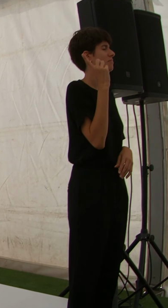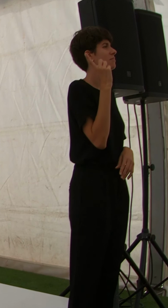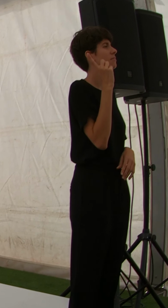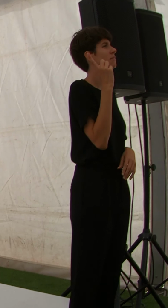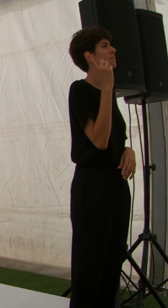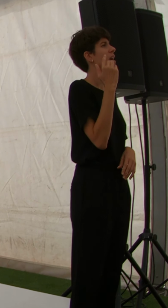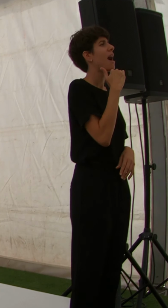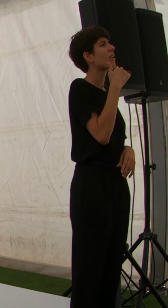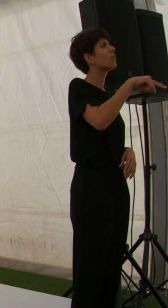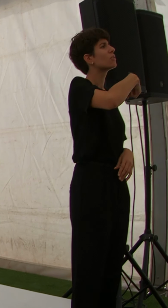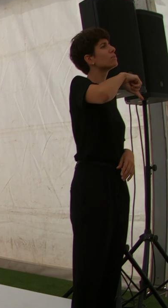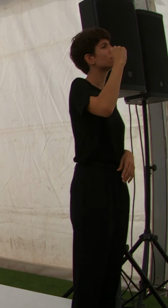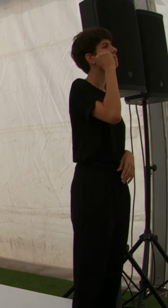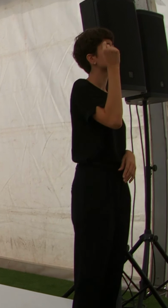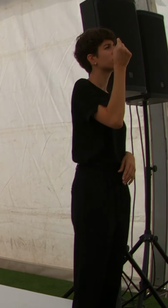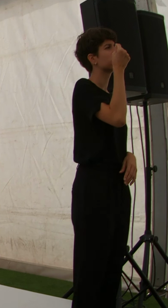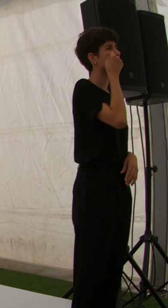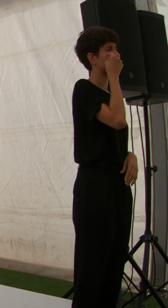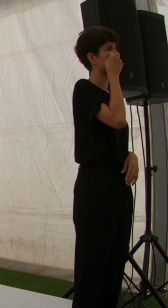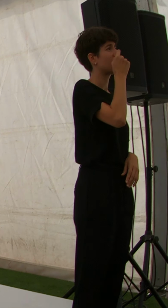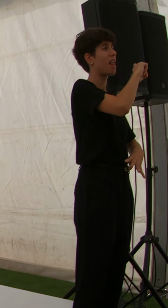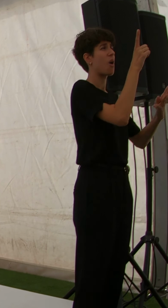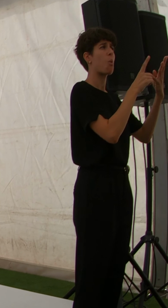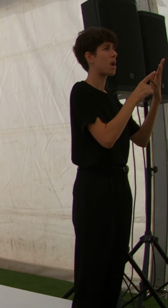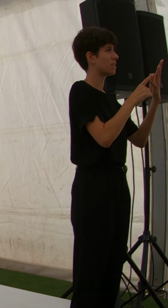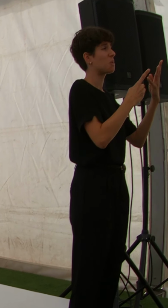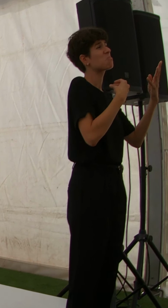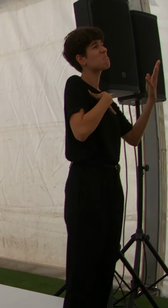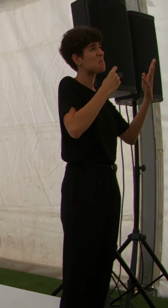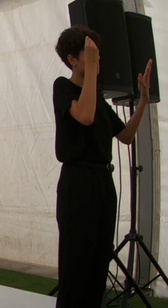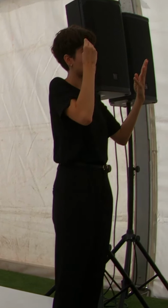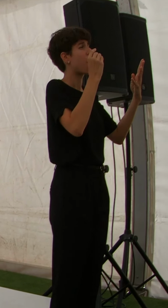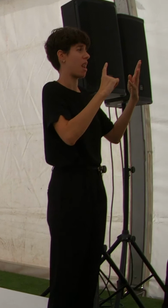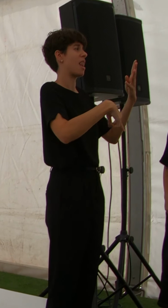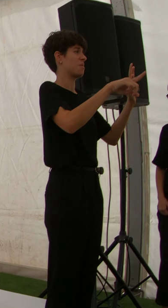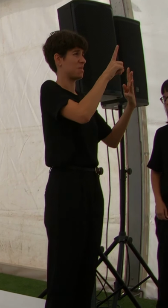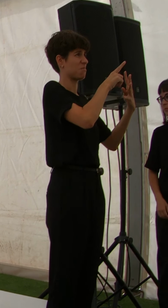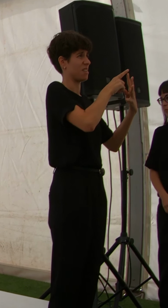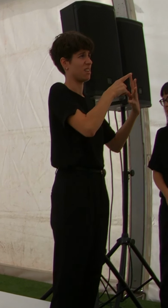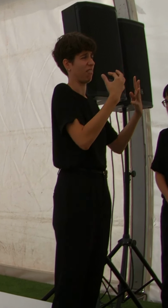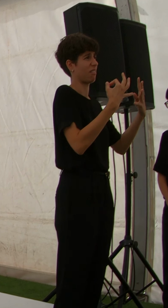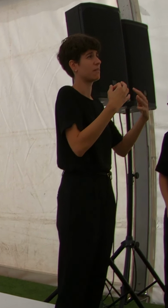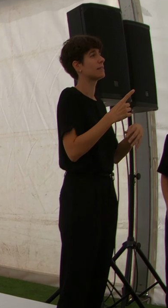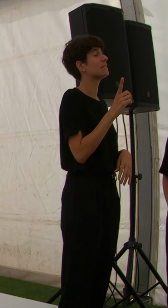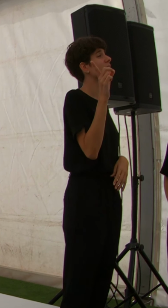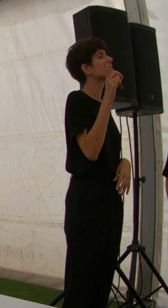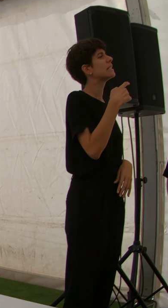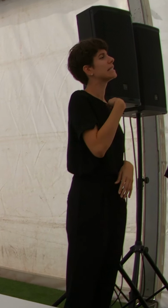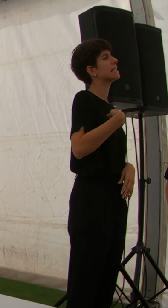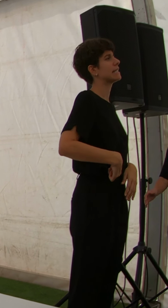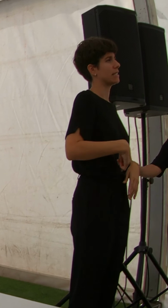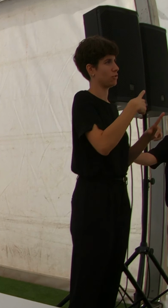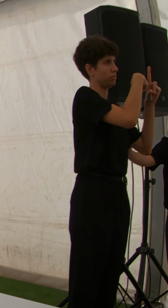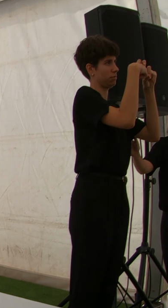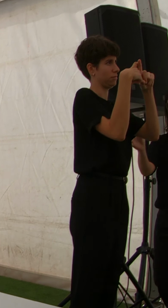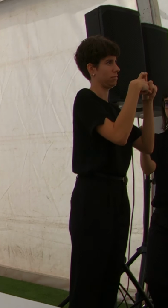que hemos descubierto y que no he puesto aquí como la cuarta y que podría haber puesto como la primera, y es el hecho de que esta transparencia está en chino.